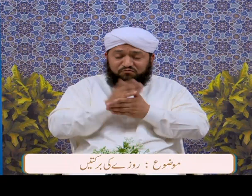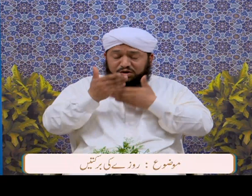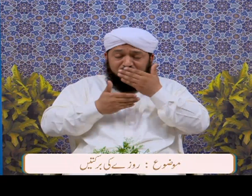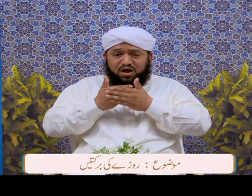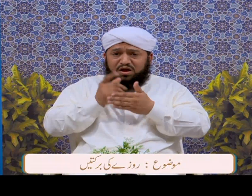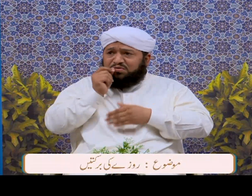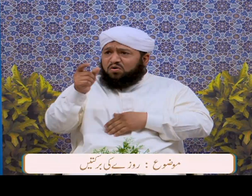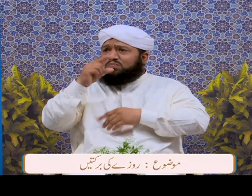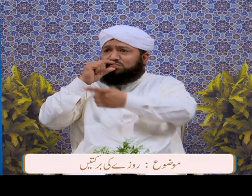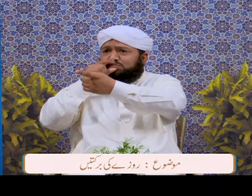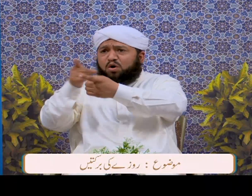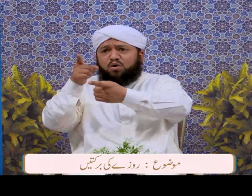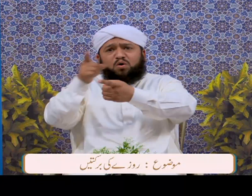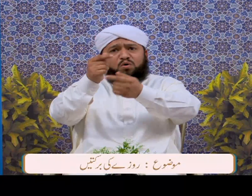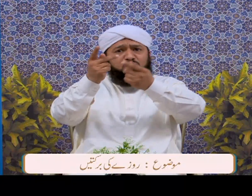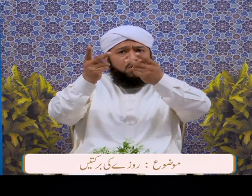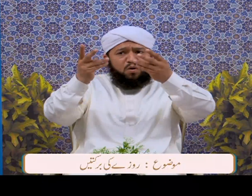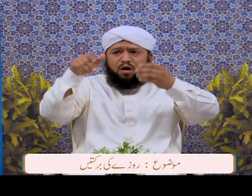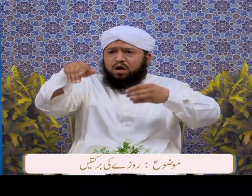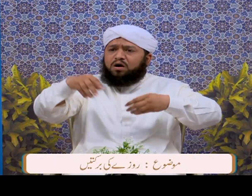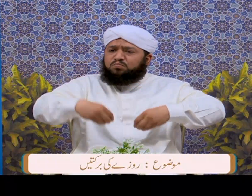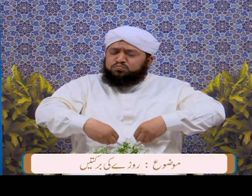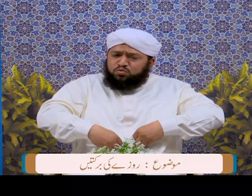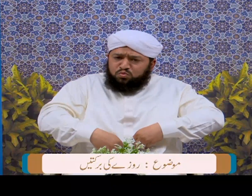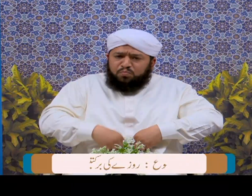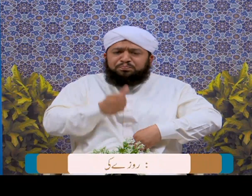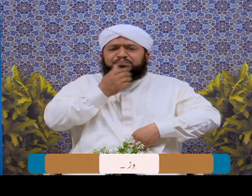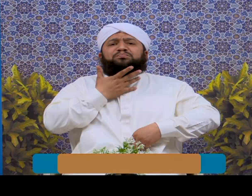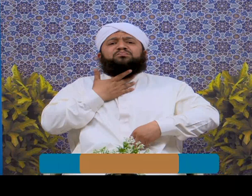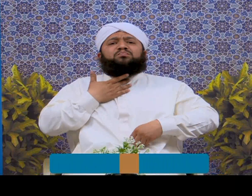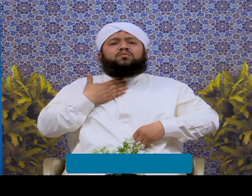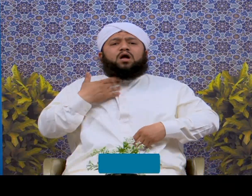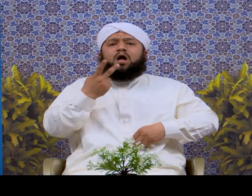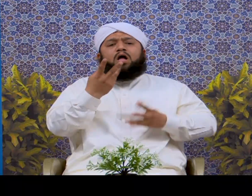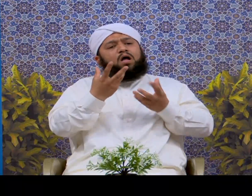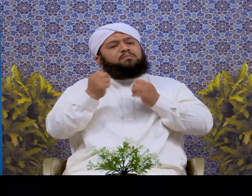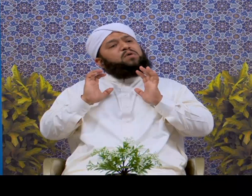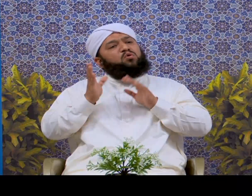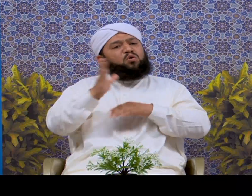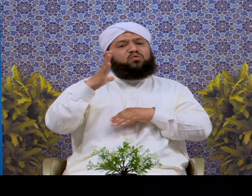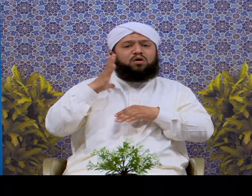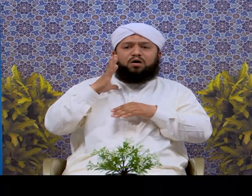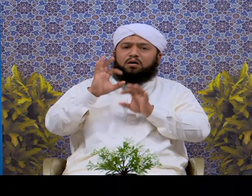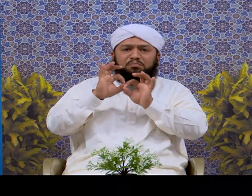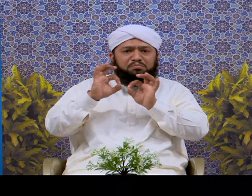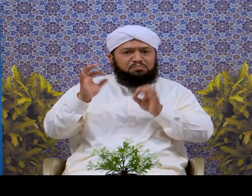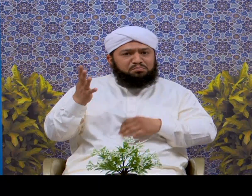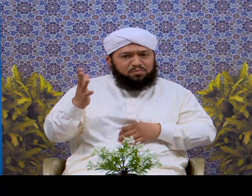دار ایسے ہیں کہ ان کو ان کے روزے سے بھوک اور پیاس کے سوا کچھ حاصل نہیں ہوتا، اور بہت سے قیام کرنے والے ایسے